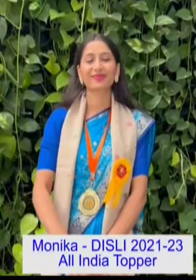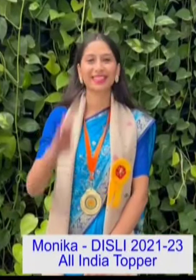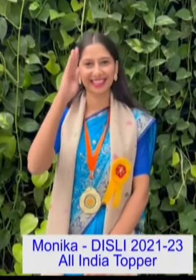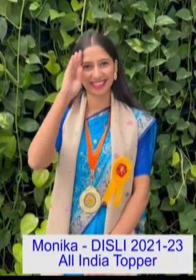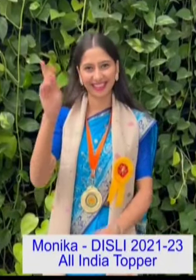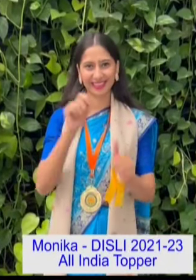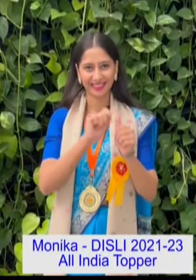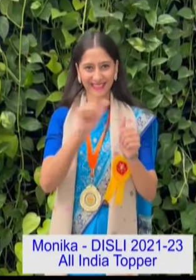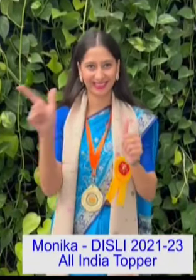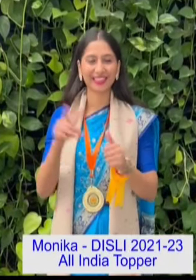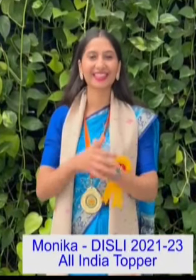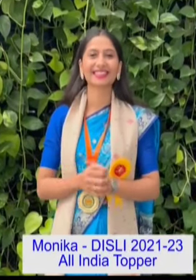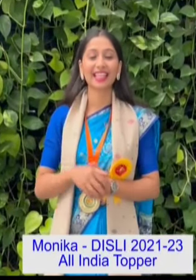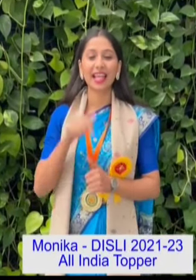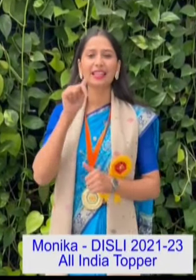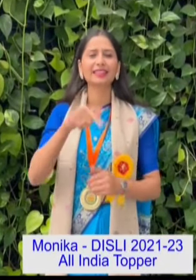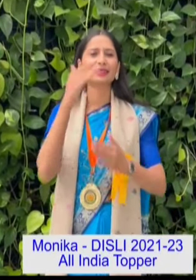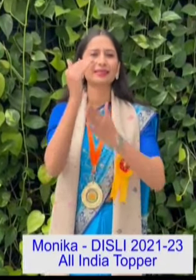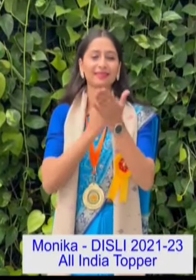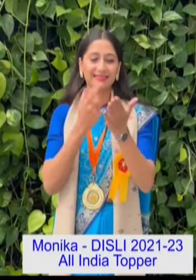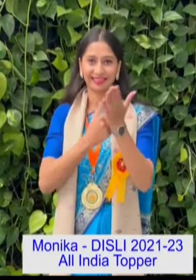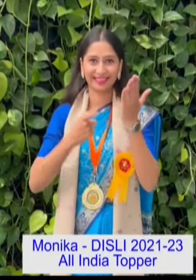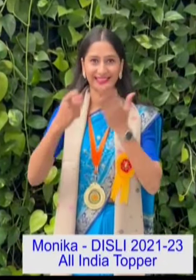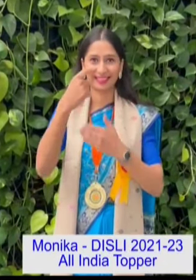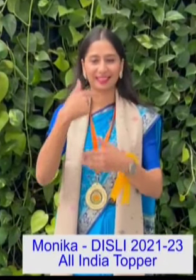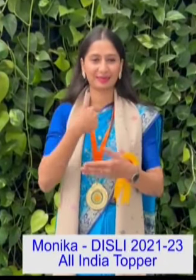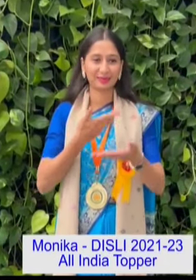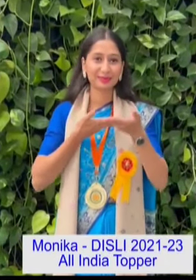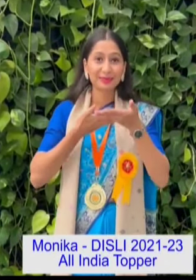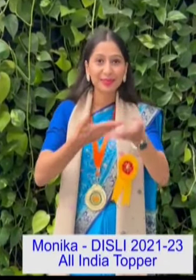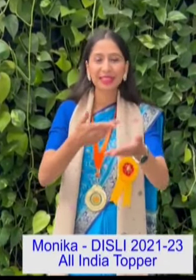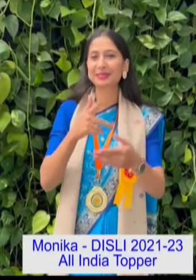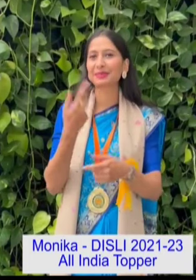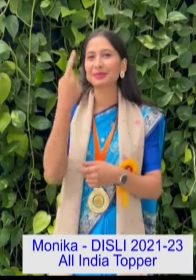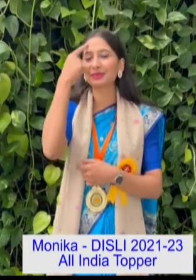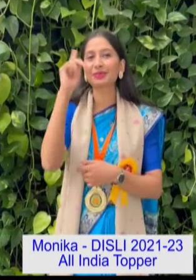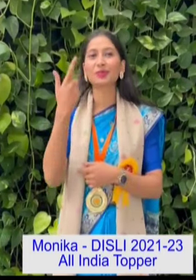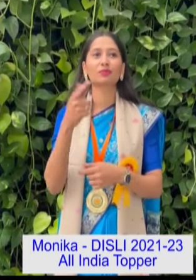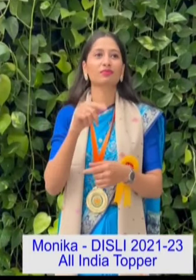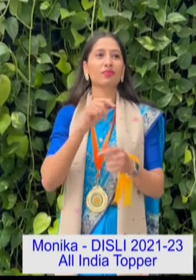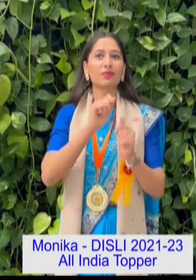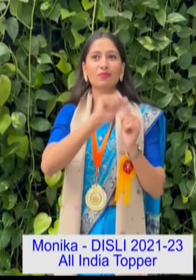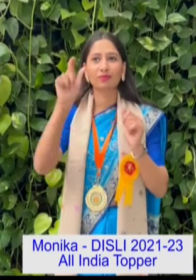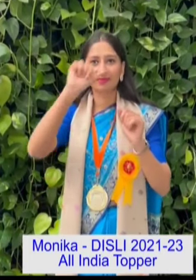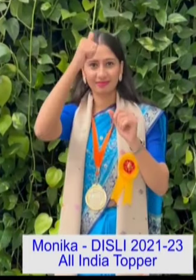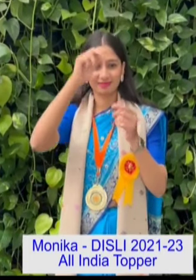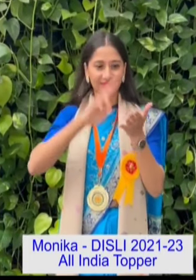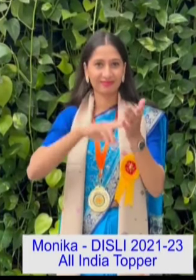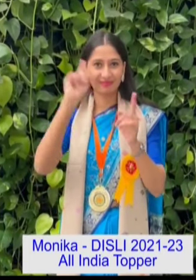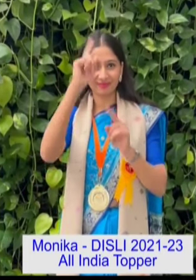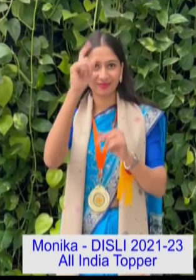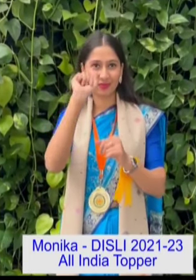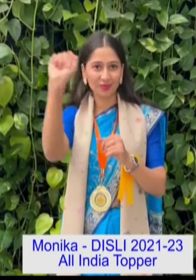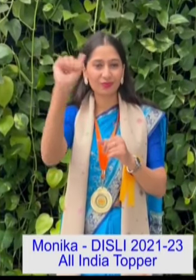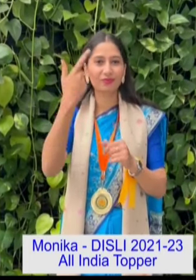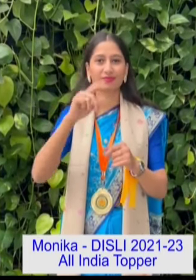हेलो आप सभी को आज आरसीआई ने एक प्रोग्राम किया है जिसमें हमें इनवाइट किया गया है जिसमें ऑल ओवर इंडिया से जिन्होंने